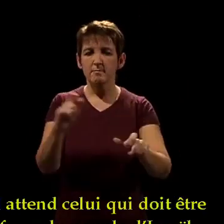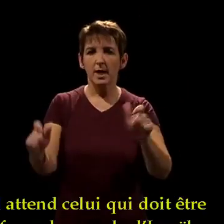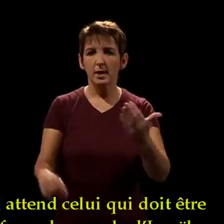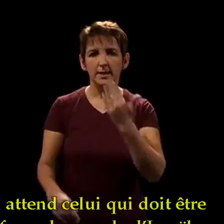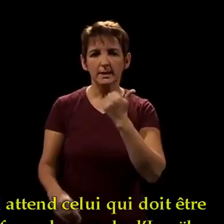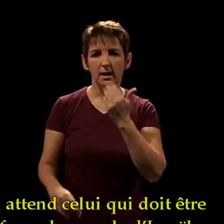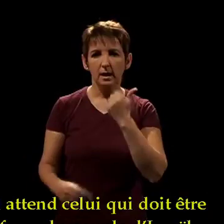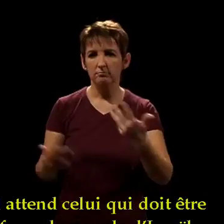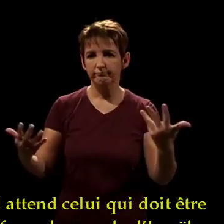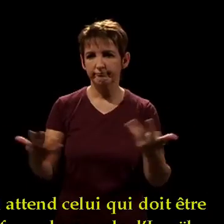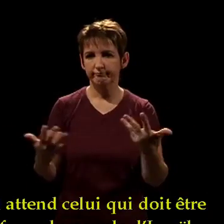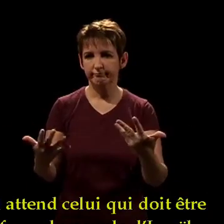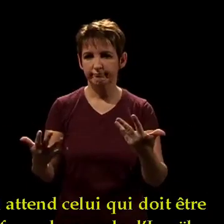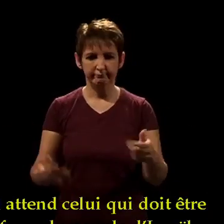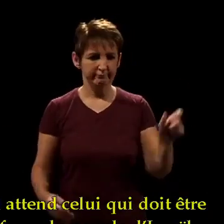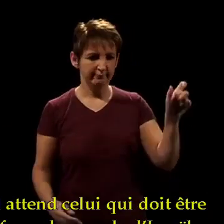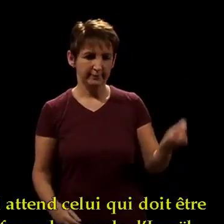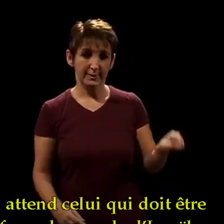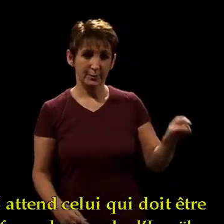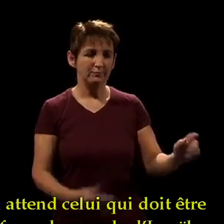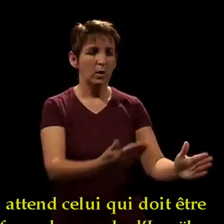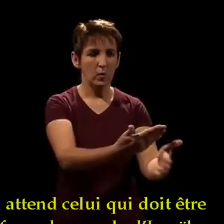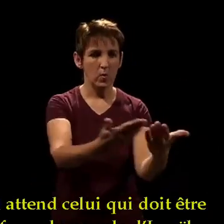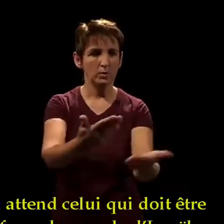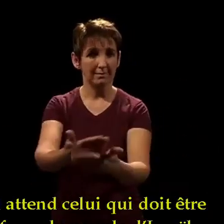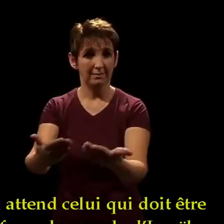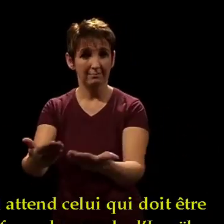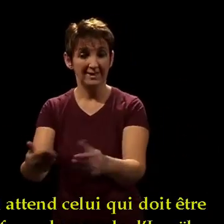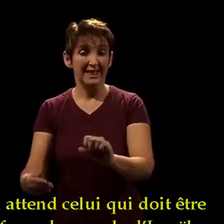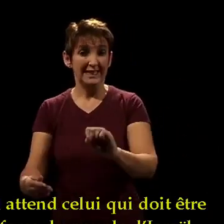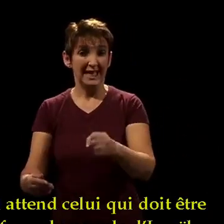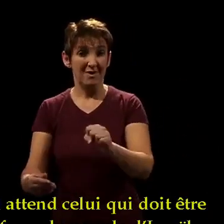Et il attend celui qui doit être la force du peuple d'Israël.